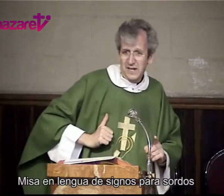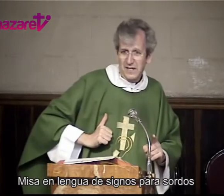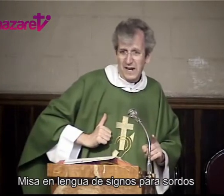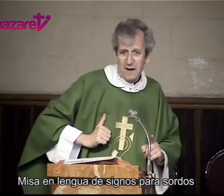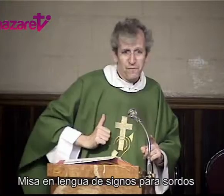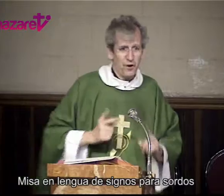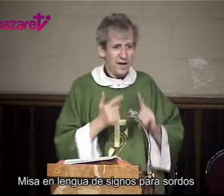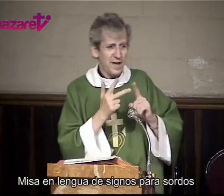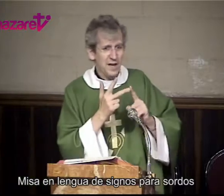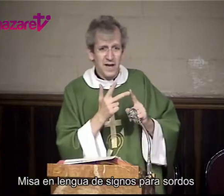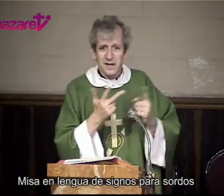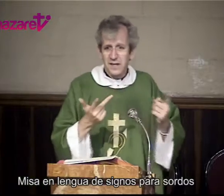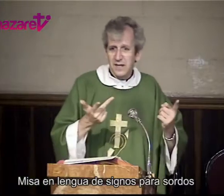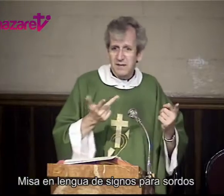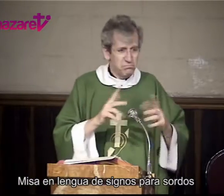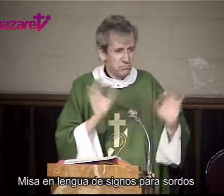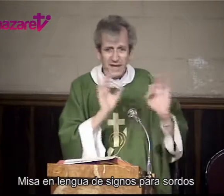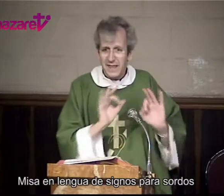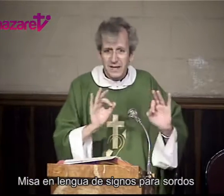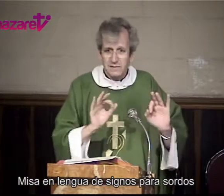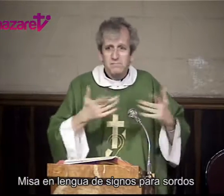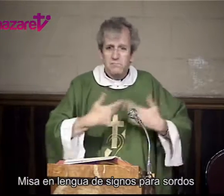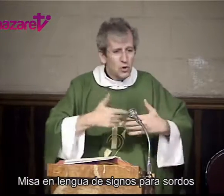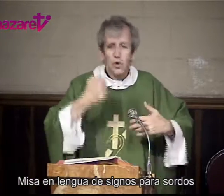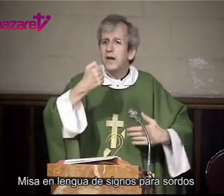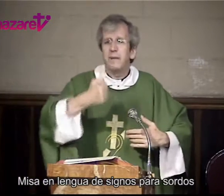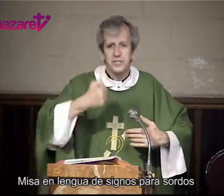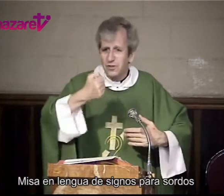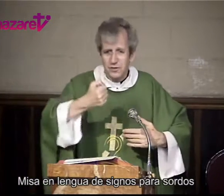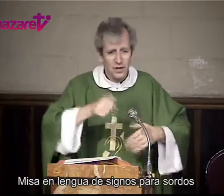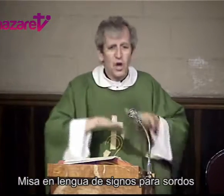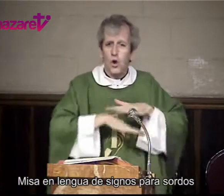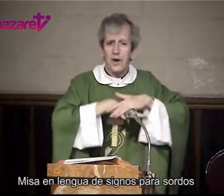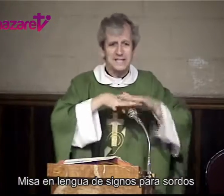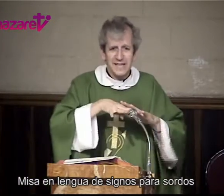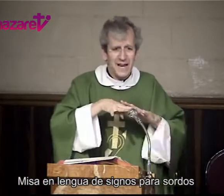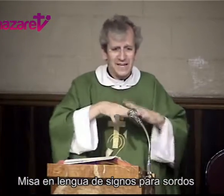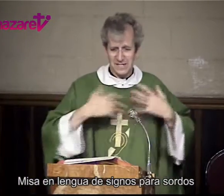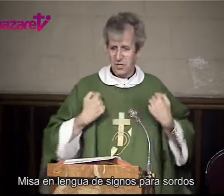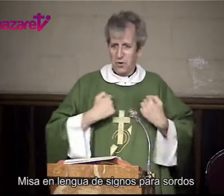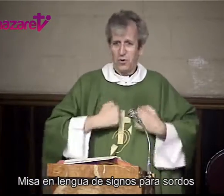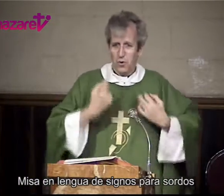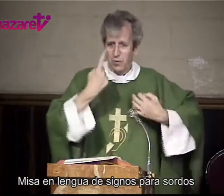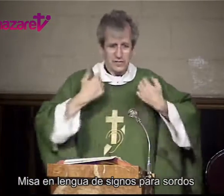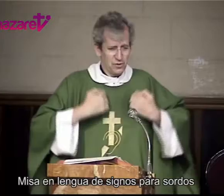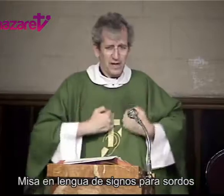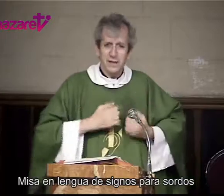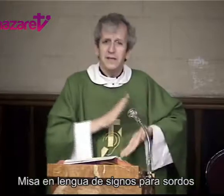ni el alforja, ni nada. Con el bastón, con las sandalias, con una sola, ir,